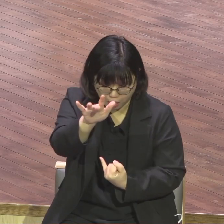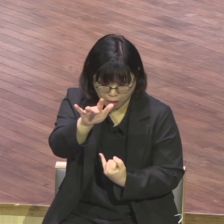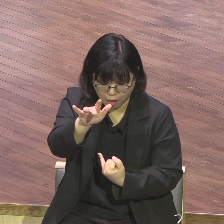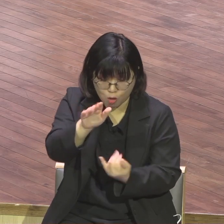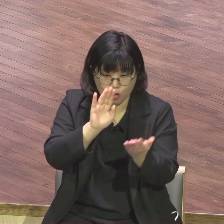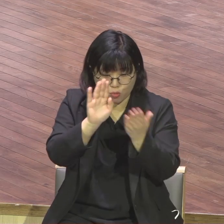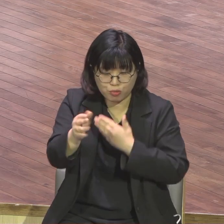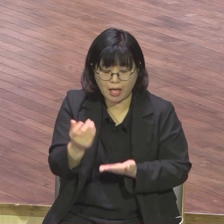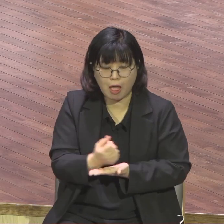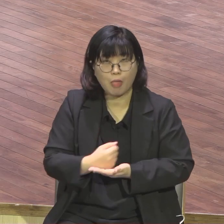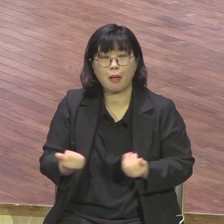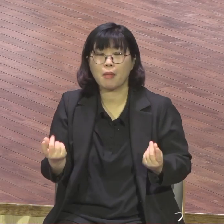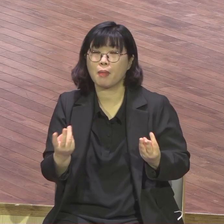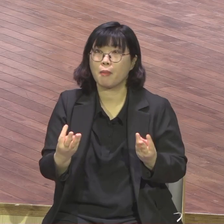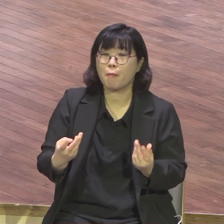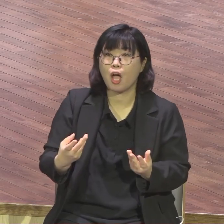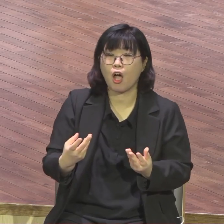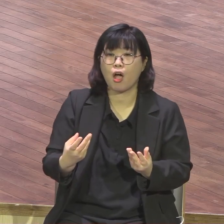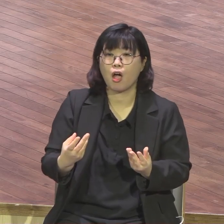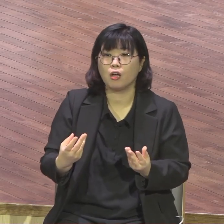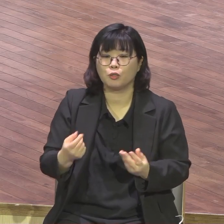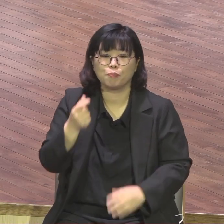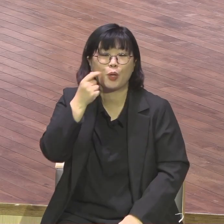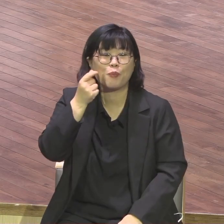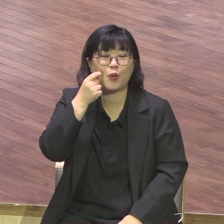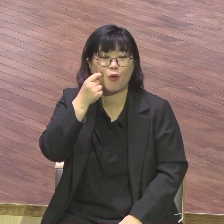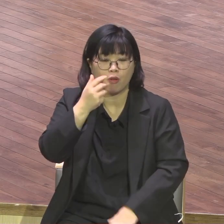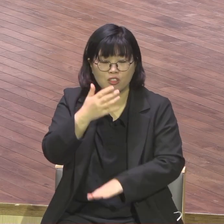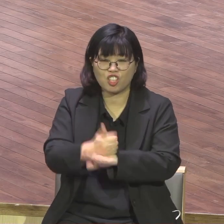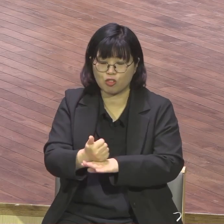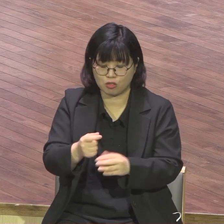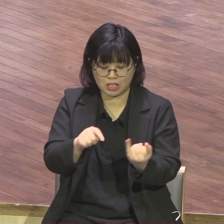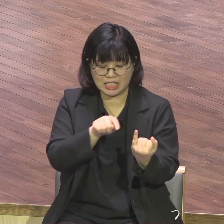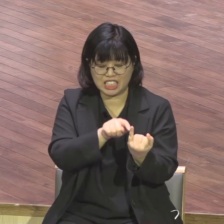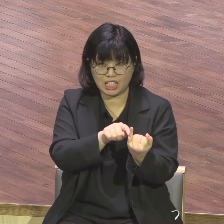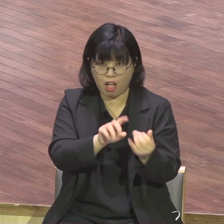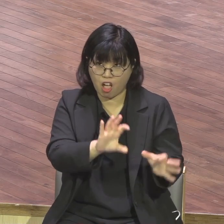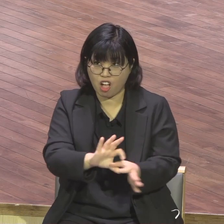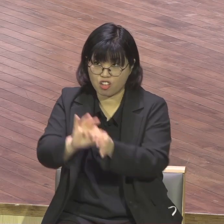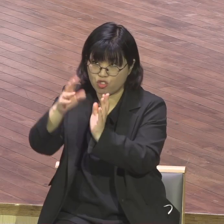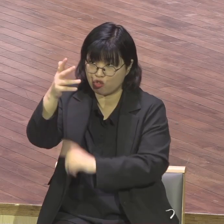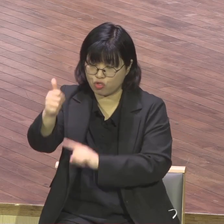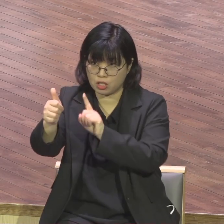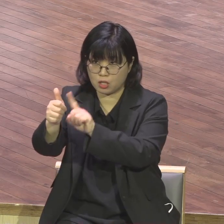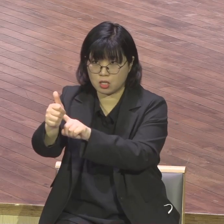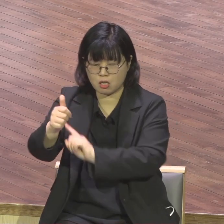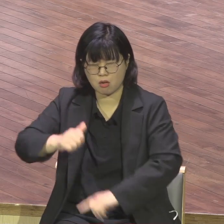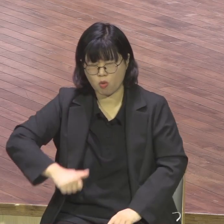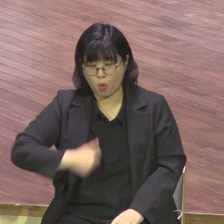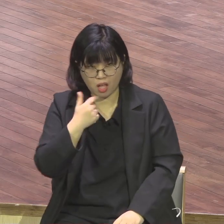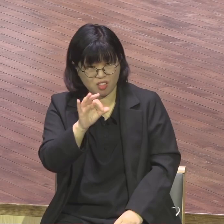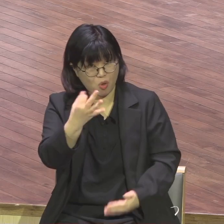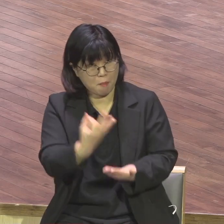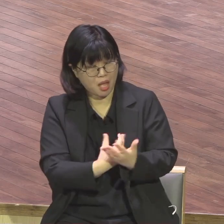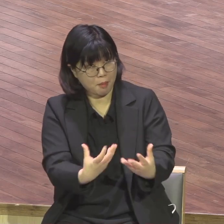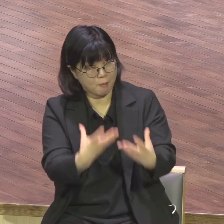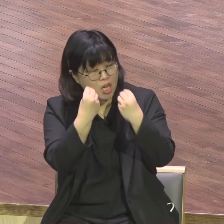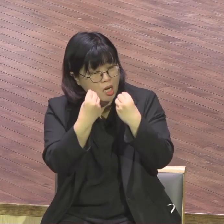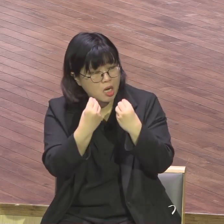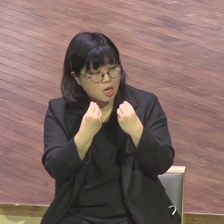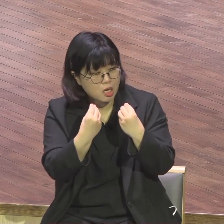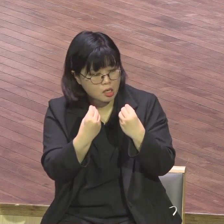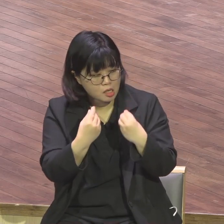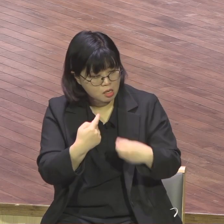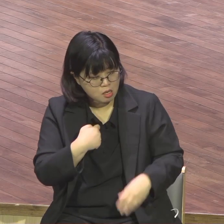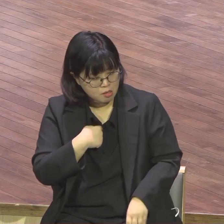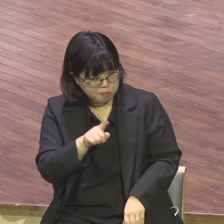그 여자를 조종하면서 돈 벌고 있던 그 주인이 돈이 이제 귀신이 빠져나가니까 점을 못